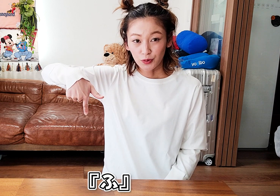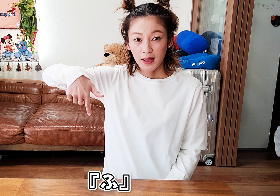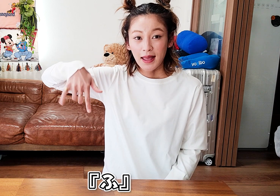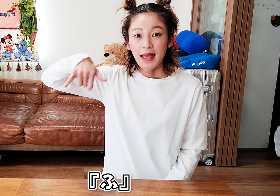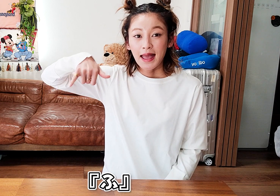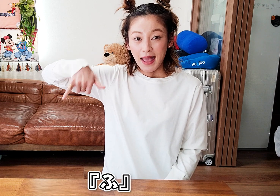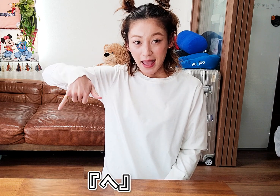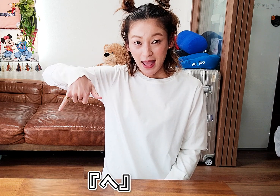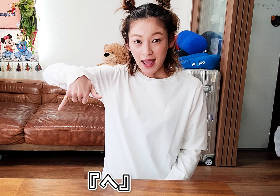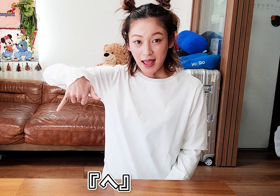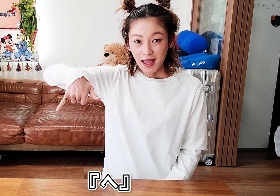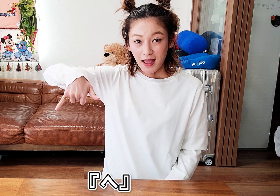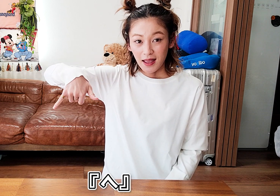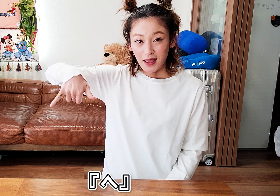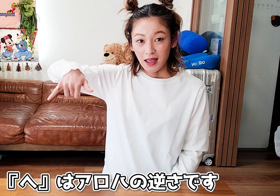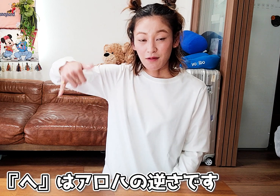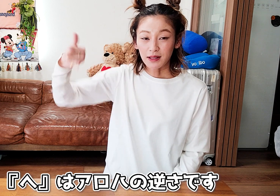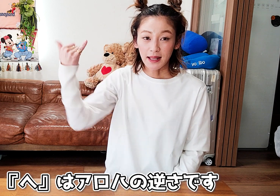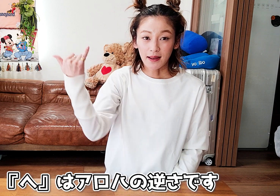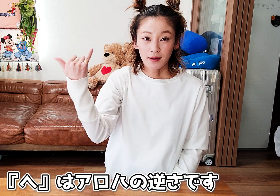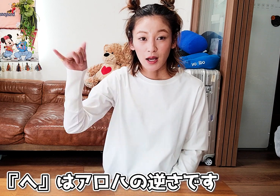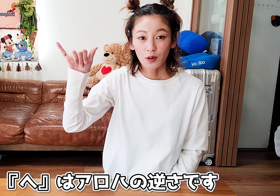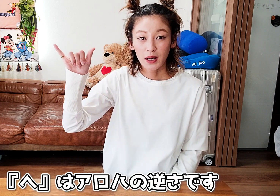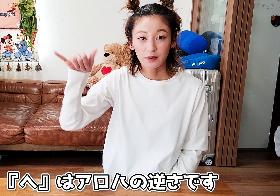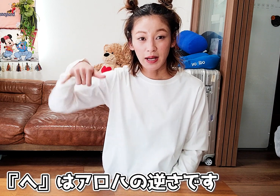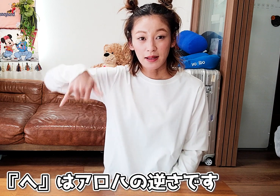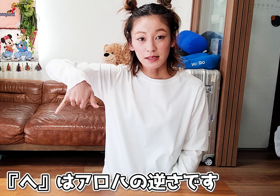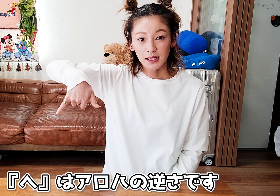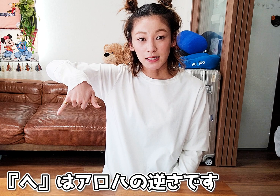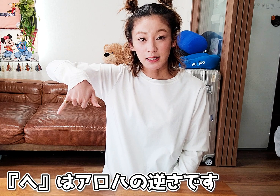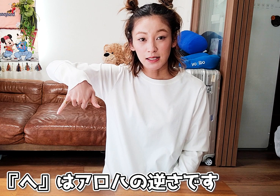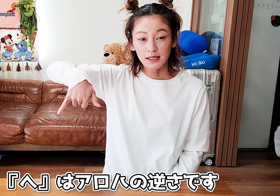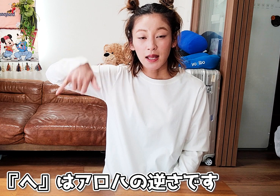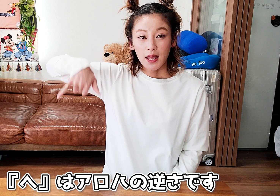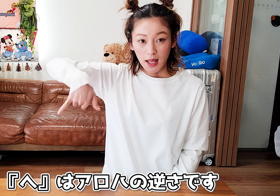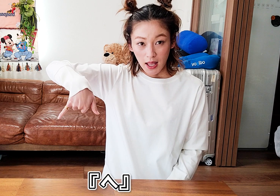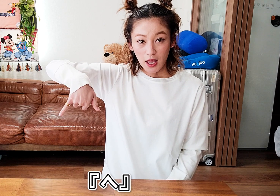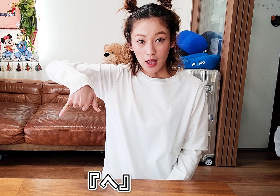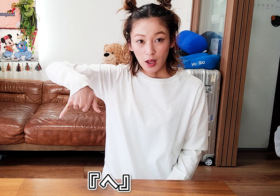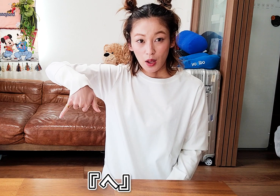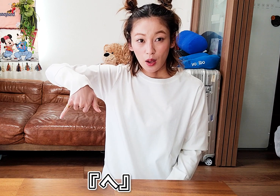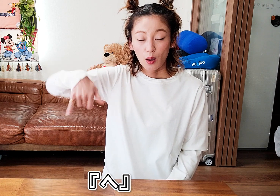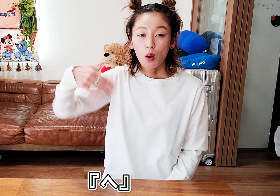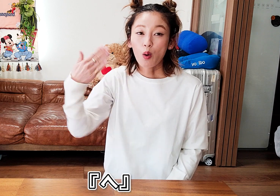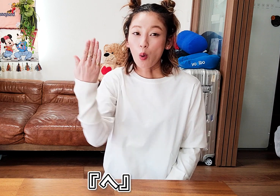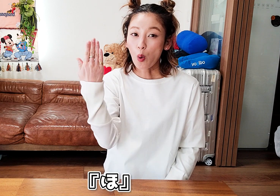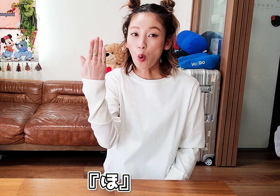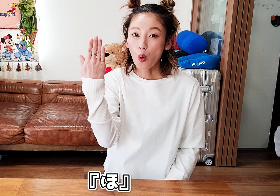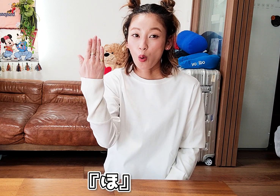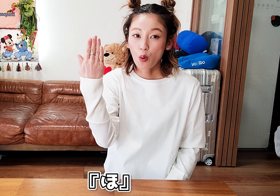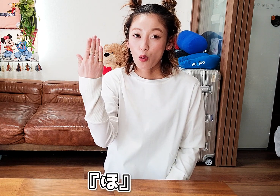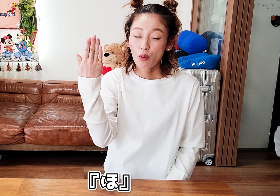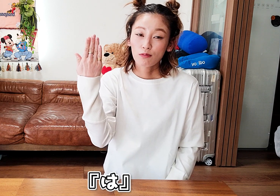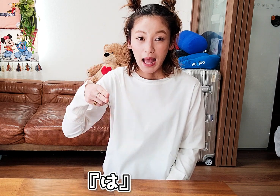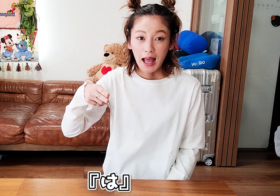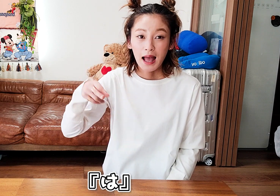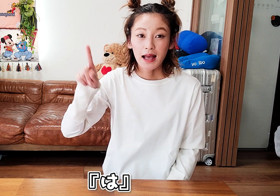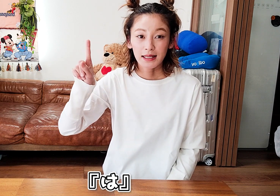ー。へー。へはね、アロハのね、逆さです。へー。ほ。はー